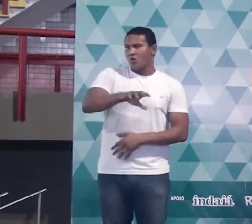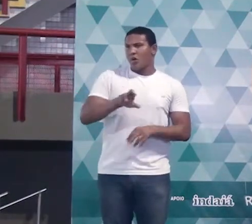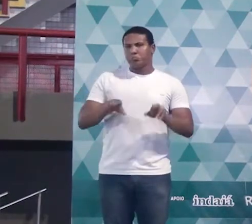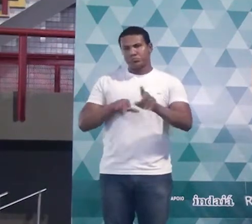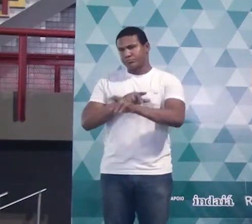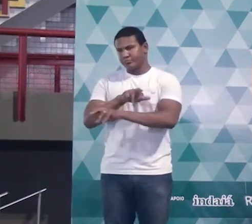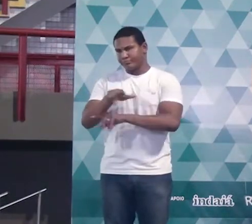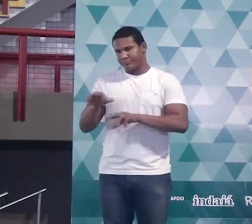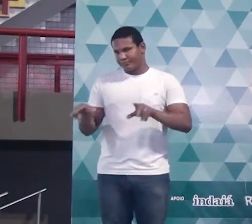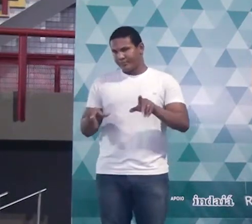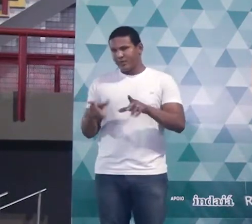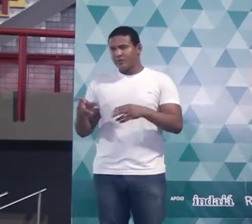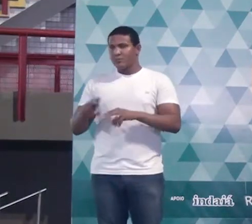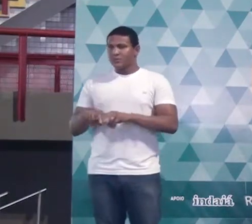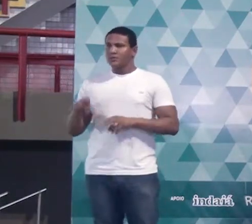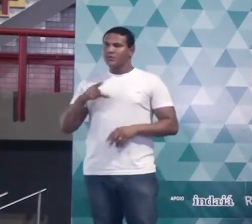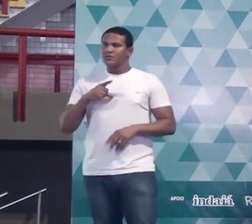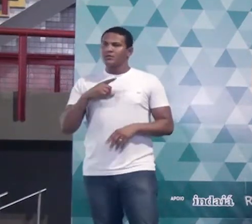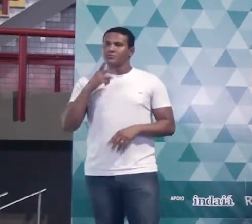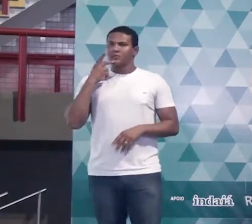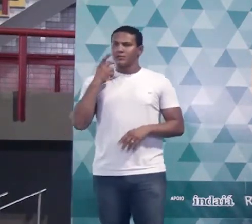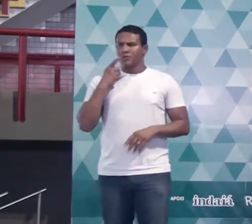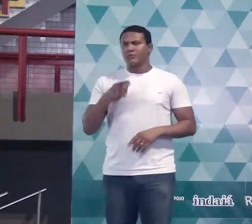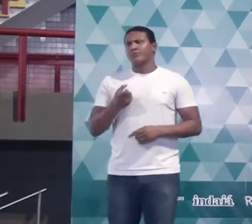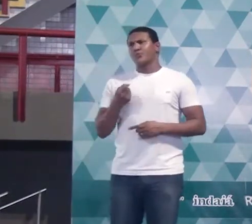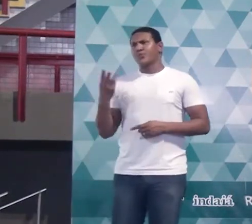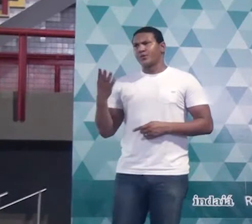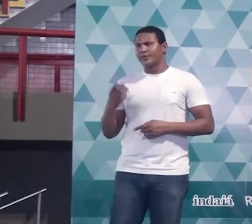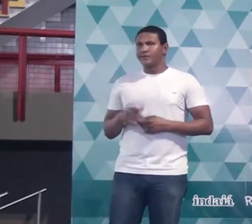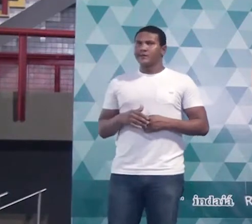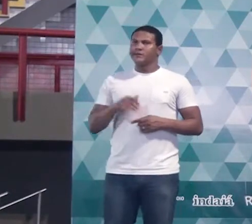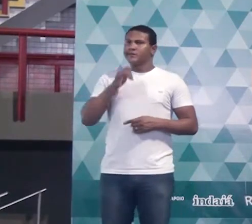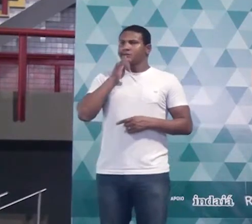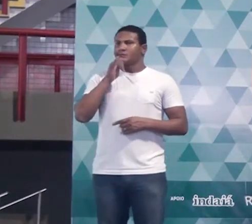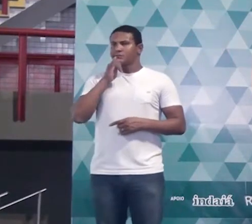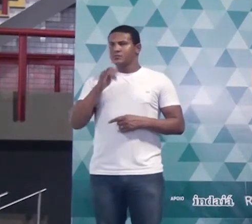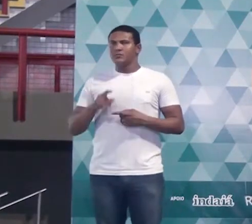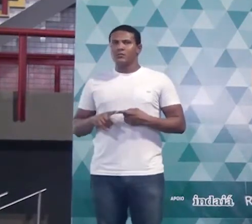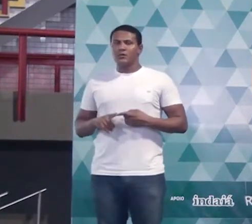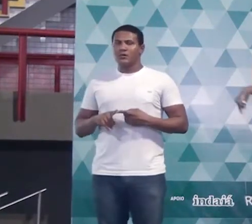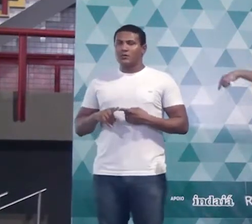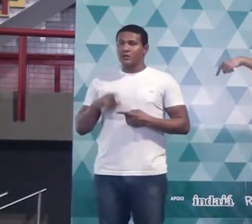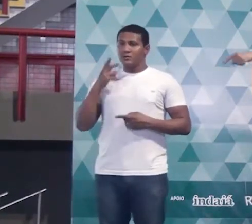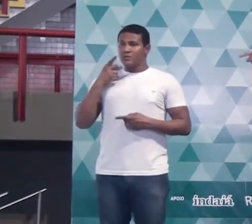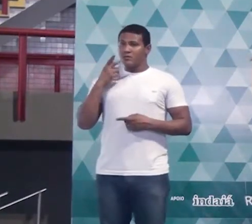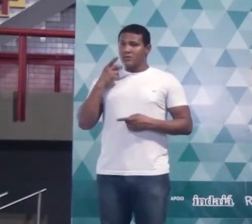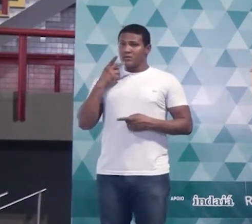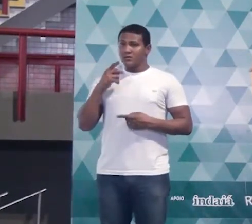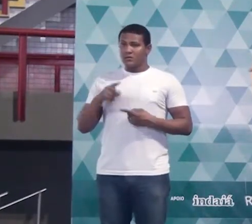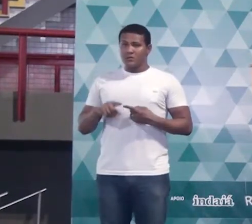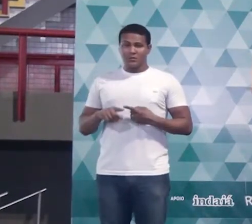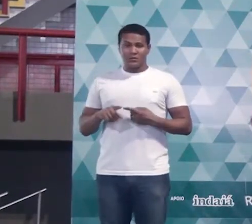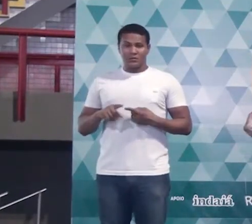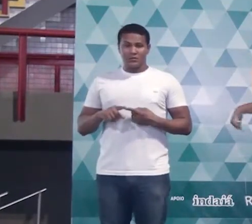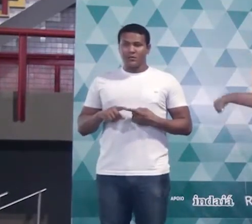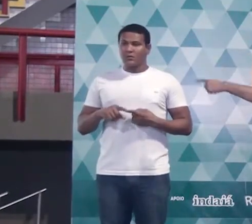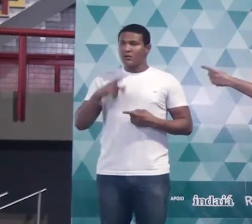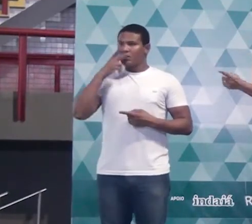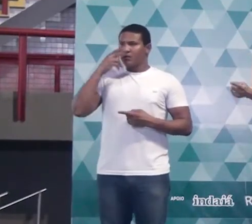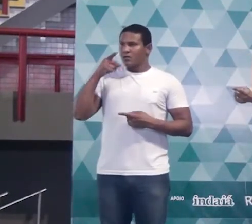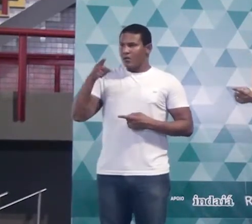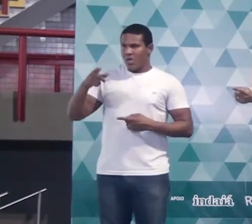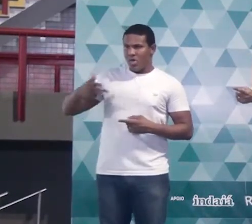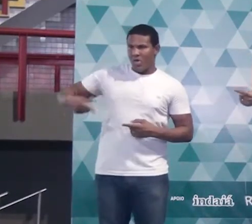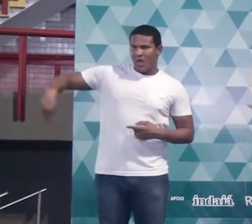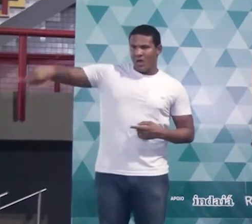é notável, né? Aqui no Ceará temos muitos. Por exemplo, o cearense não dá a volta,